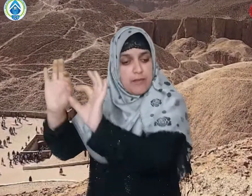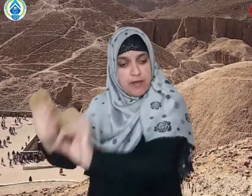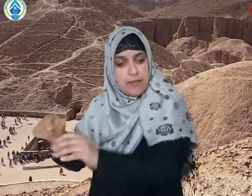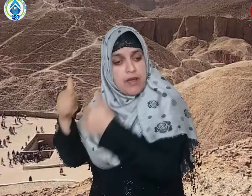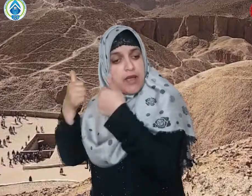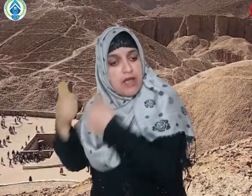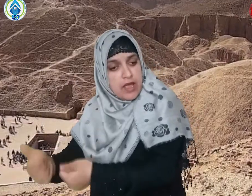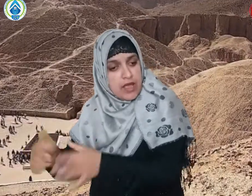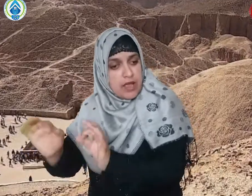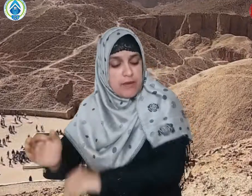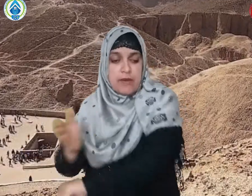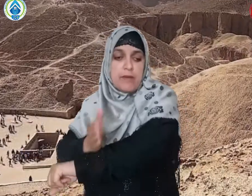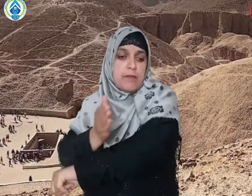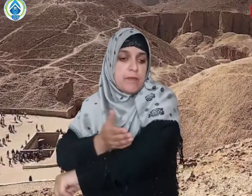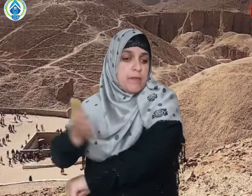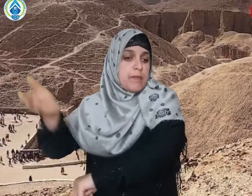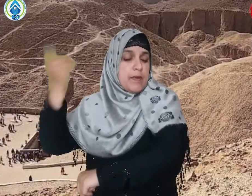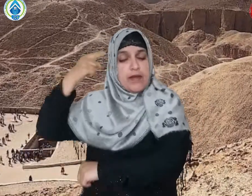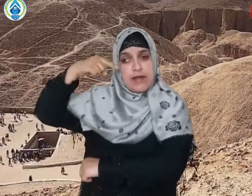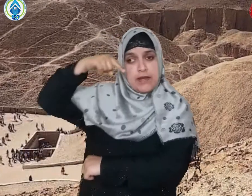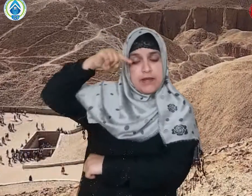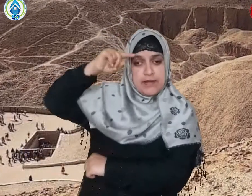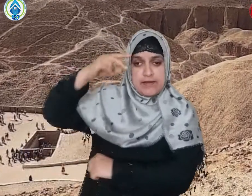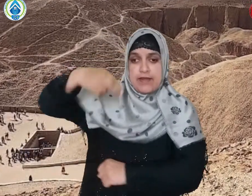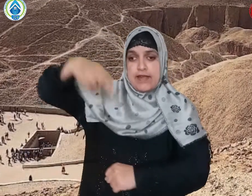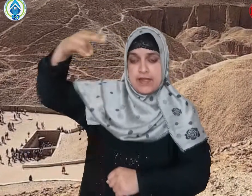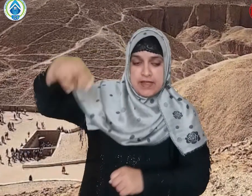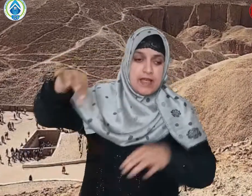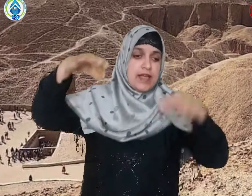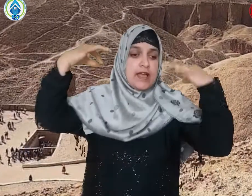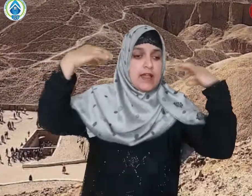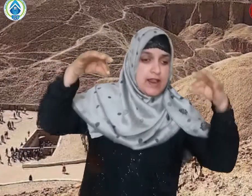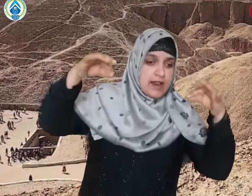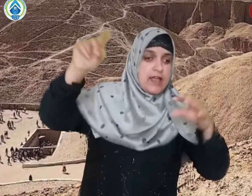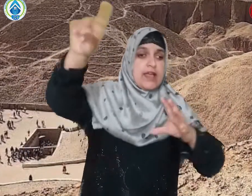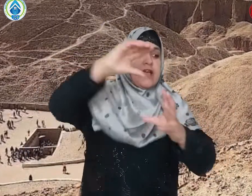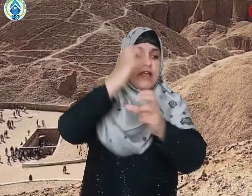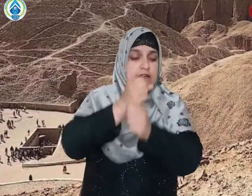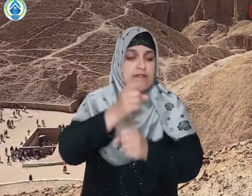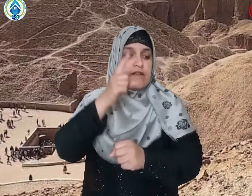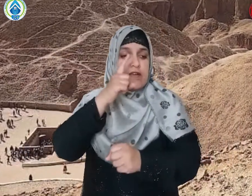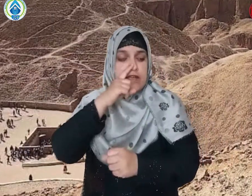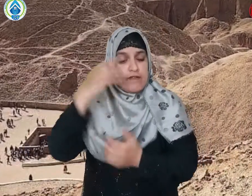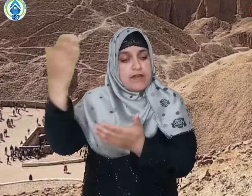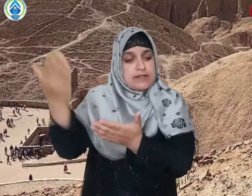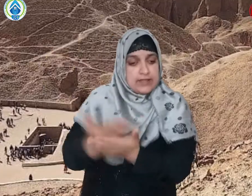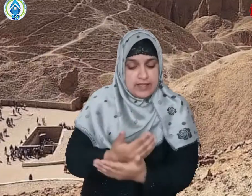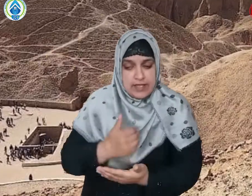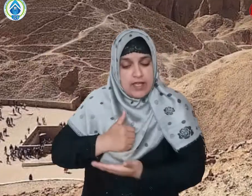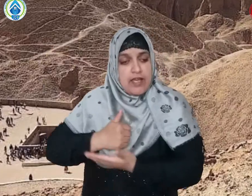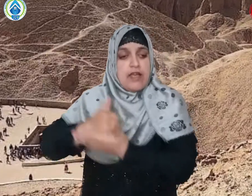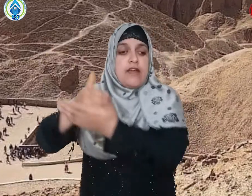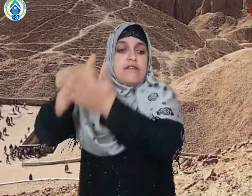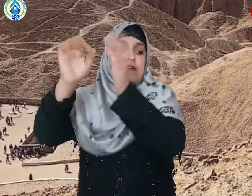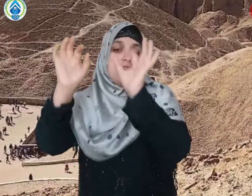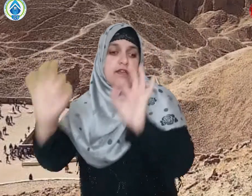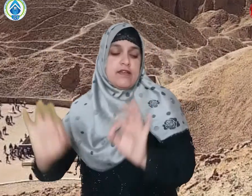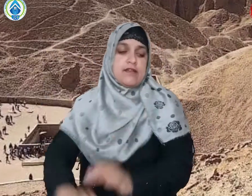یونانی آرکیالوجسٹ 40 مقبروں تک گئے۔ یہ مقبرے کئی عرصے تک راہبوں کے قبضے میں بھی رہے کہ جنہوں نے ان مقبروں کی دیواروں پہ اپنے